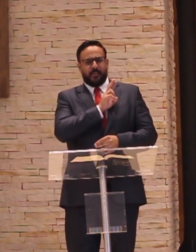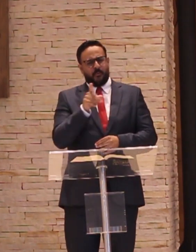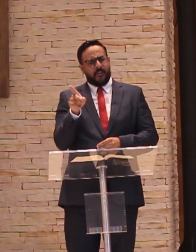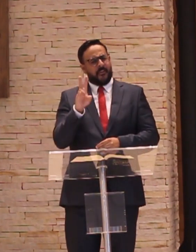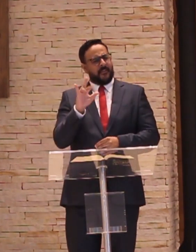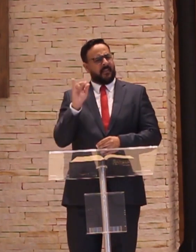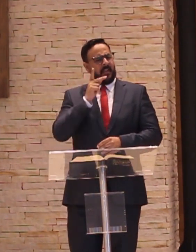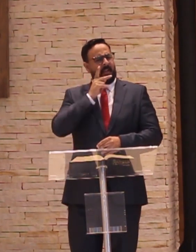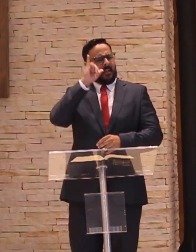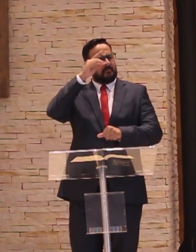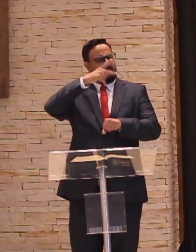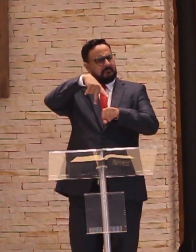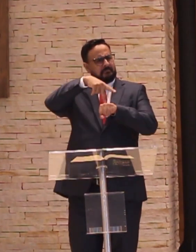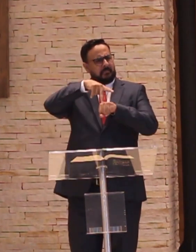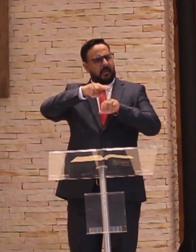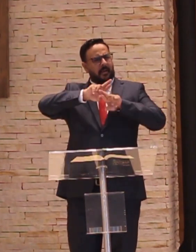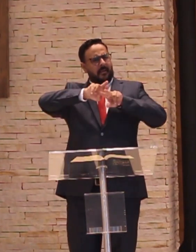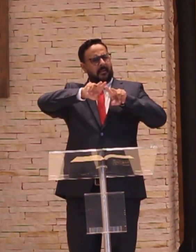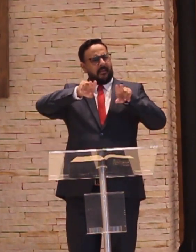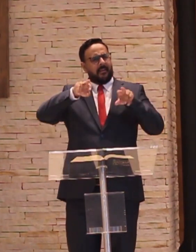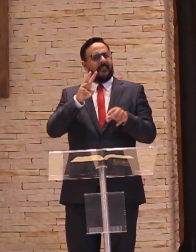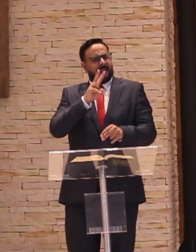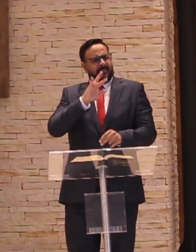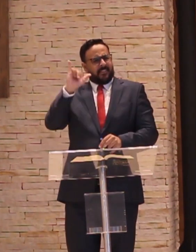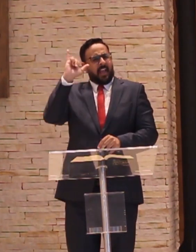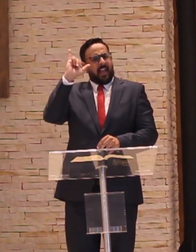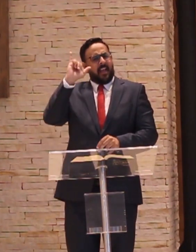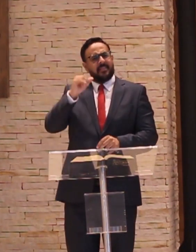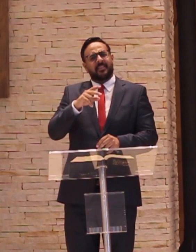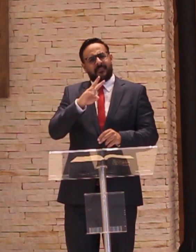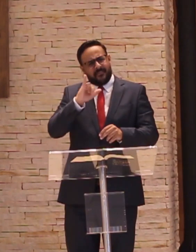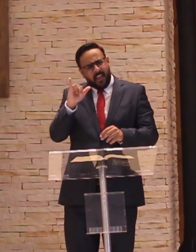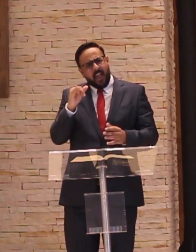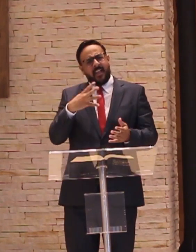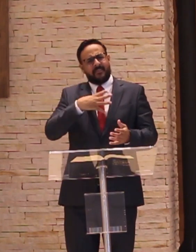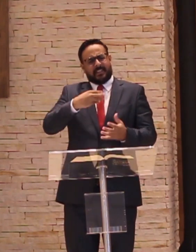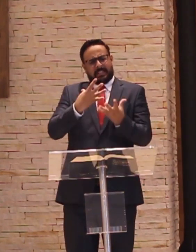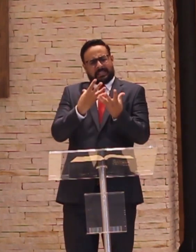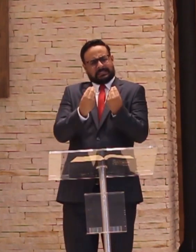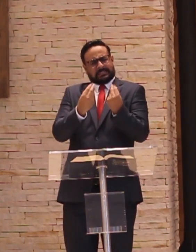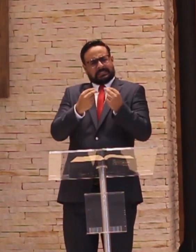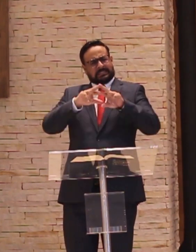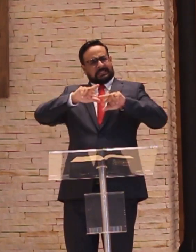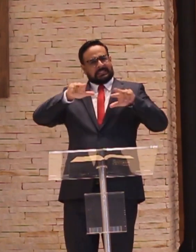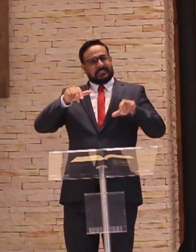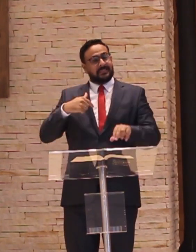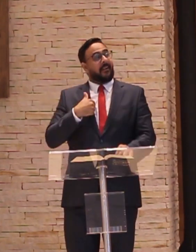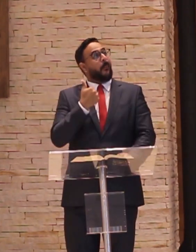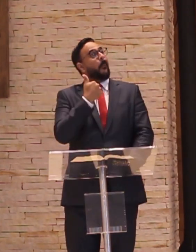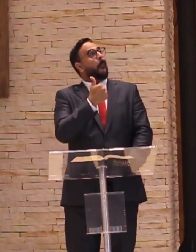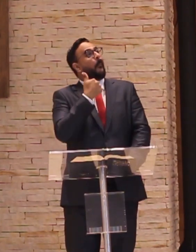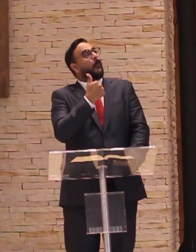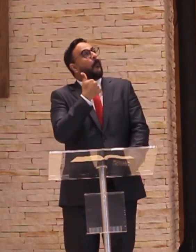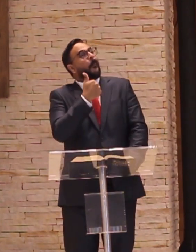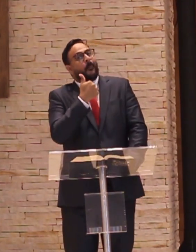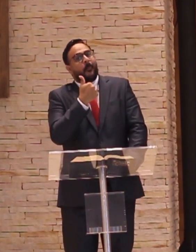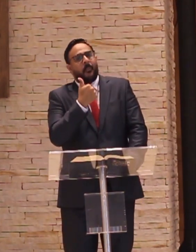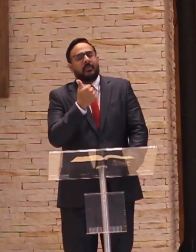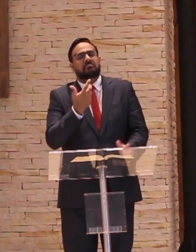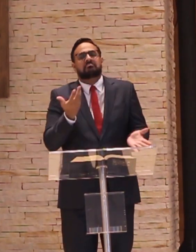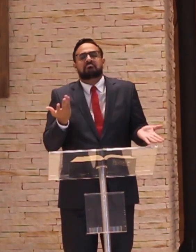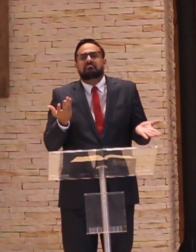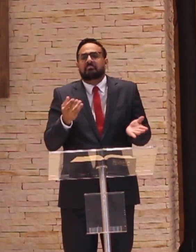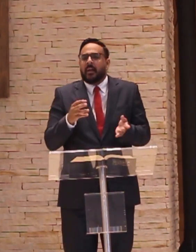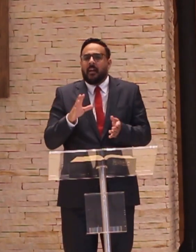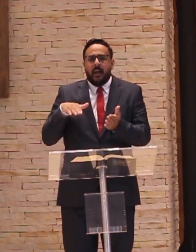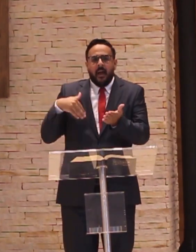Deus por uma resposta, pois Deus havia prometido a Abraão que ele seria pai de uma grande nação, que teria